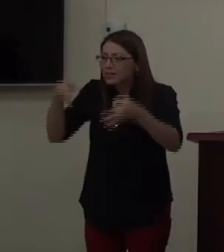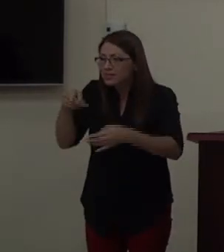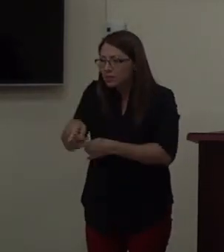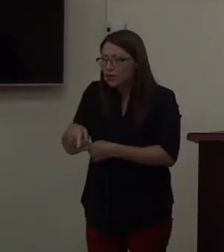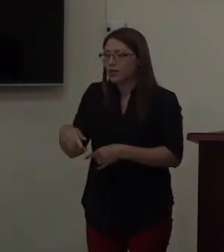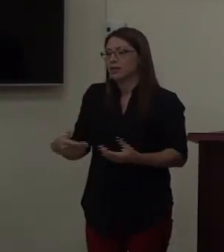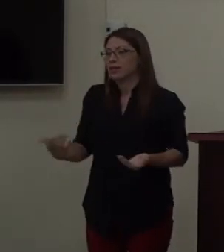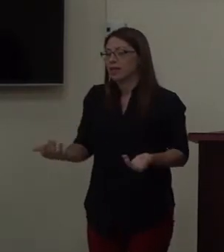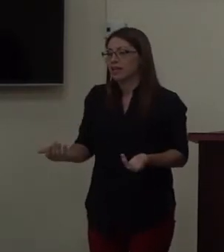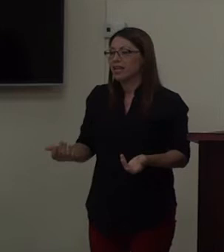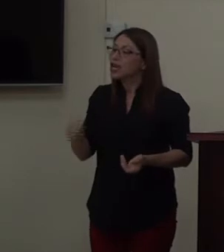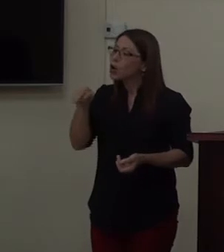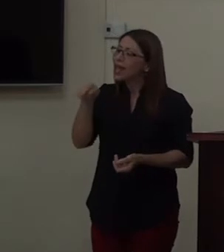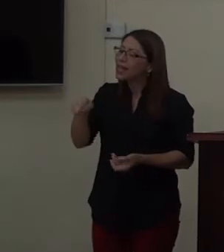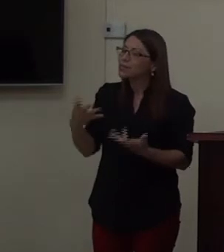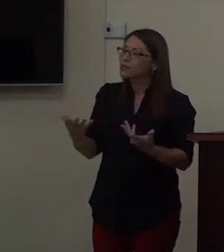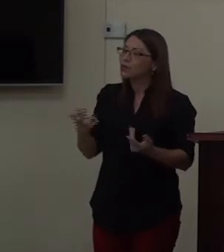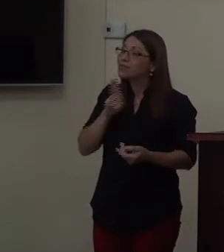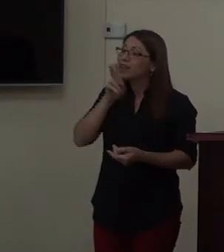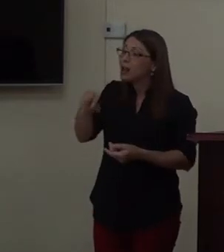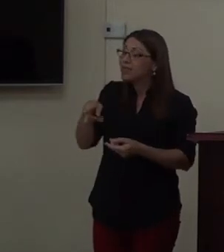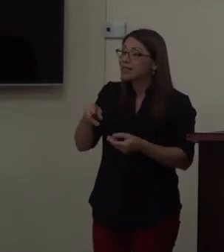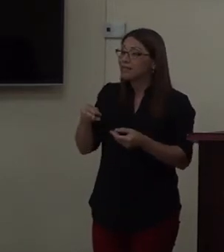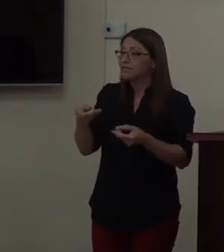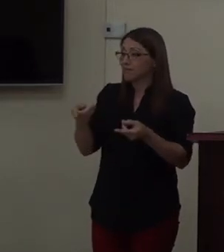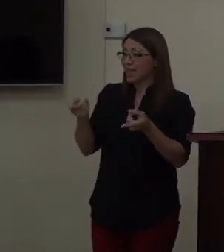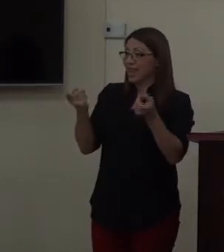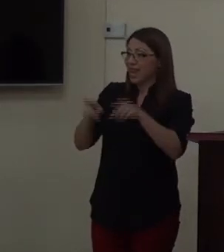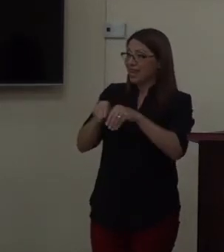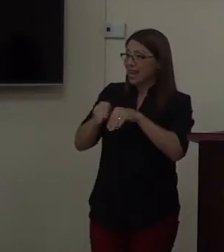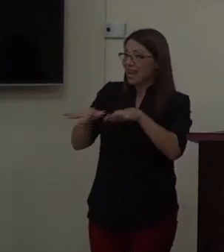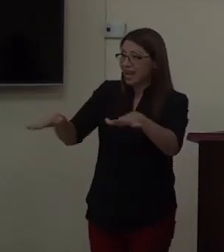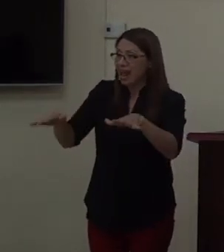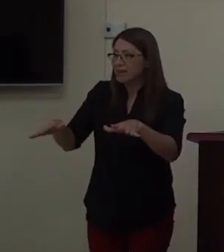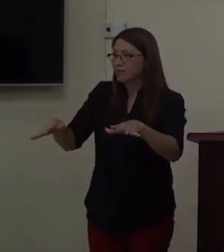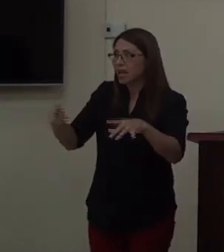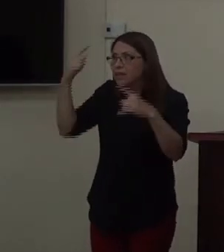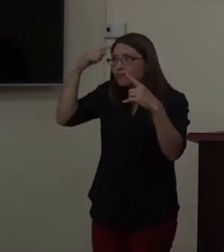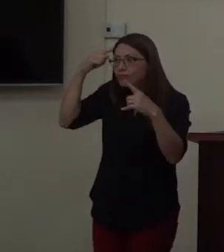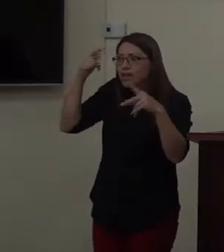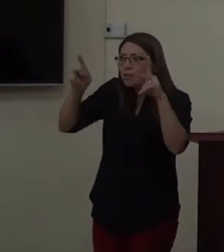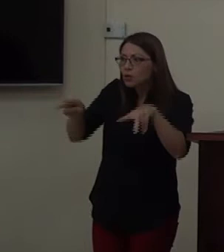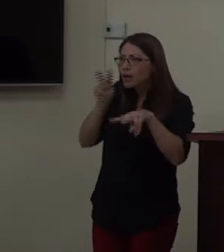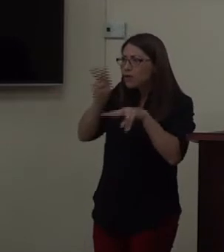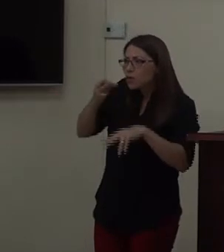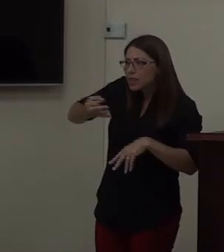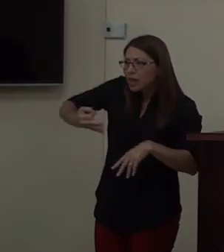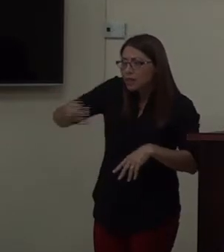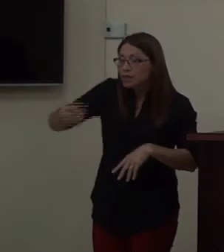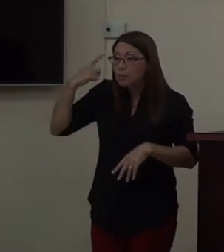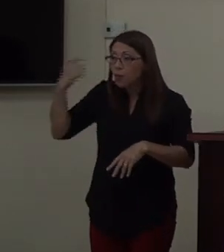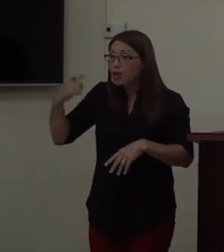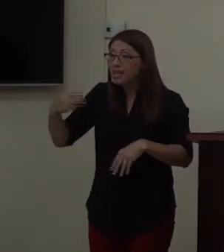Y lo que eso, digamos, genera en el ideario de quien lo ve cotidianamente, ¿verdad? Porque se le está dando un cierto